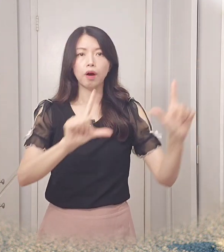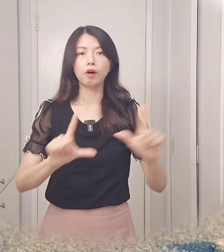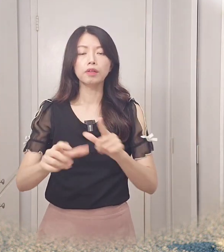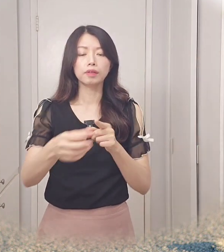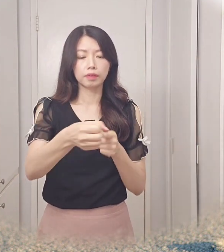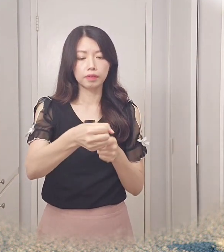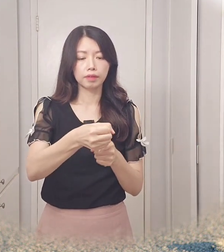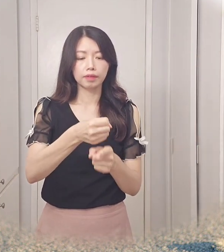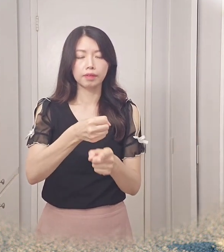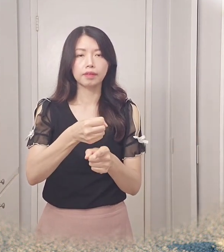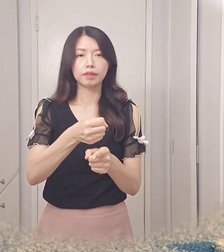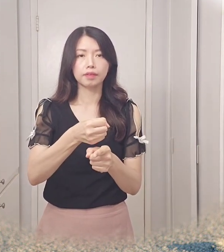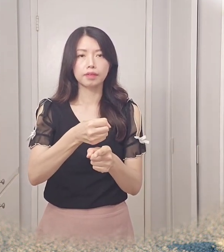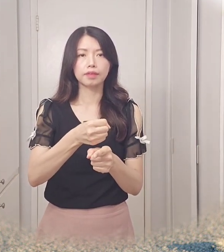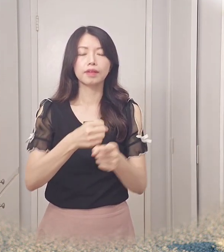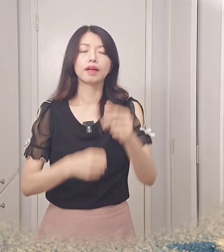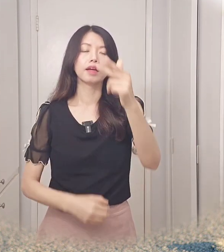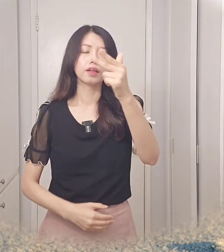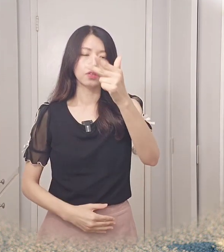지내온 것